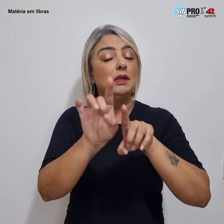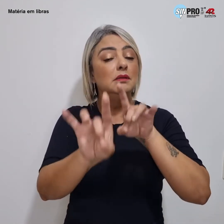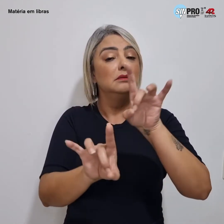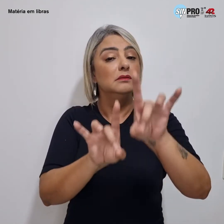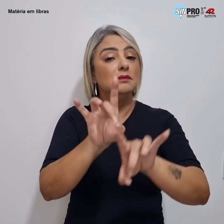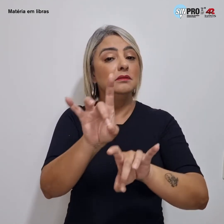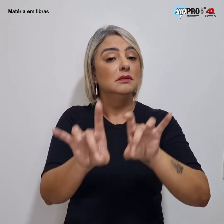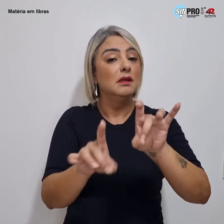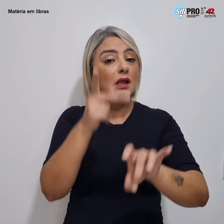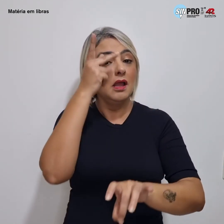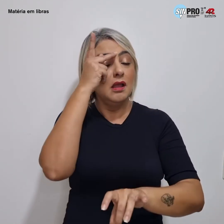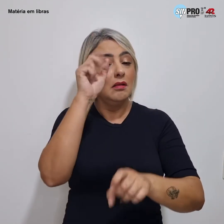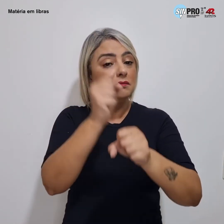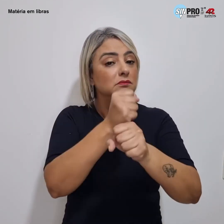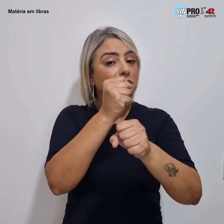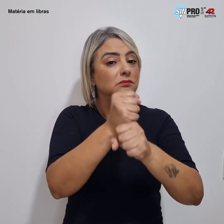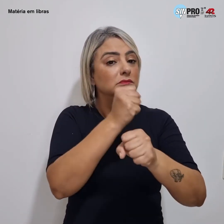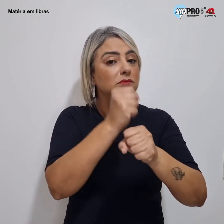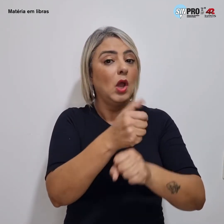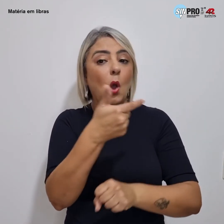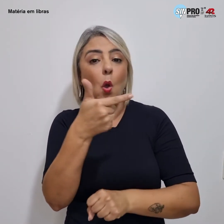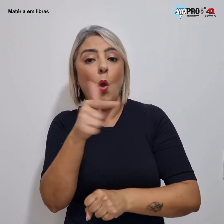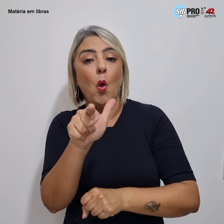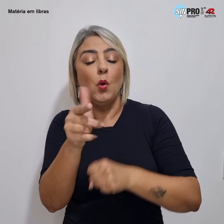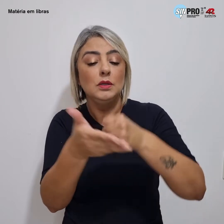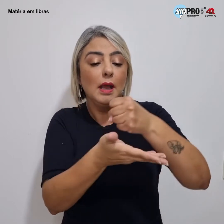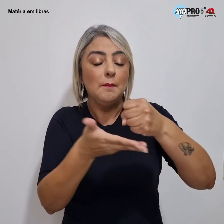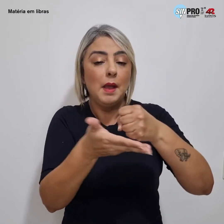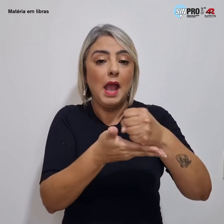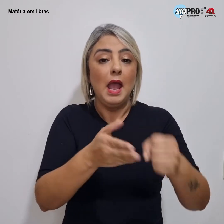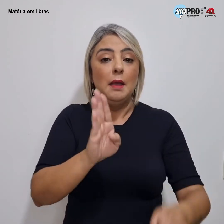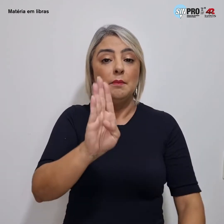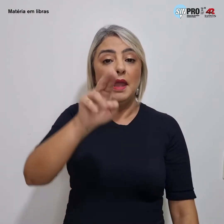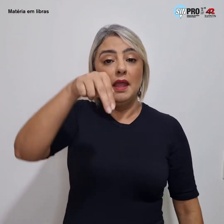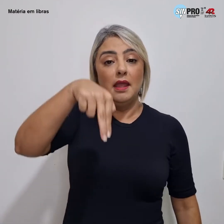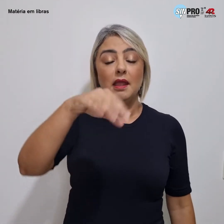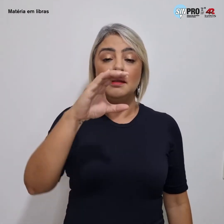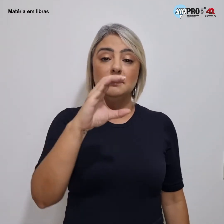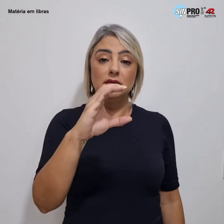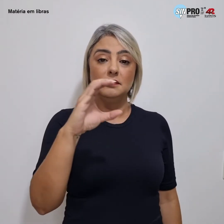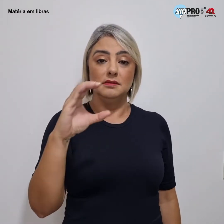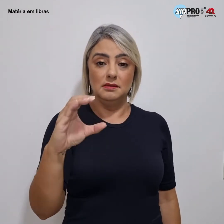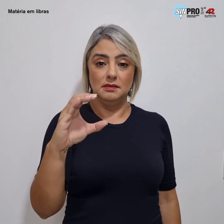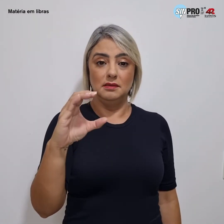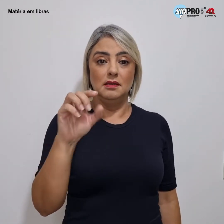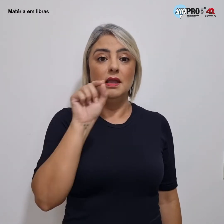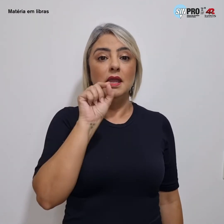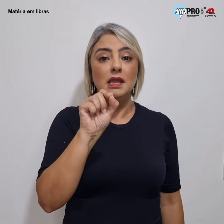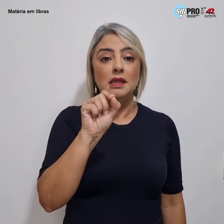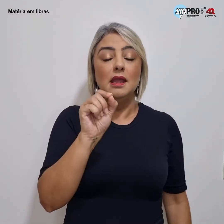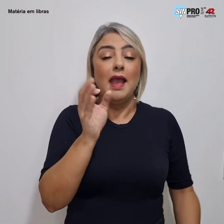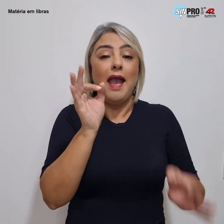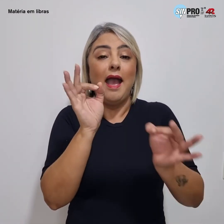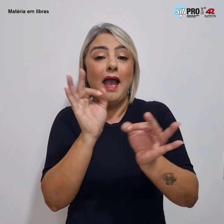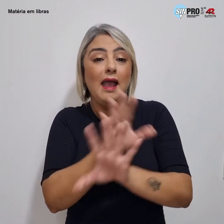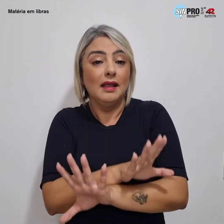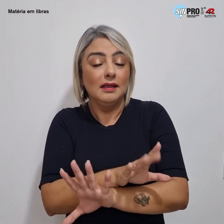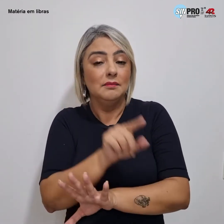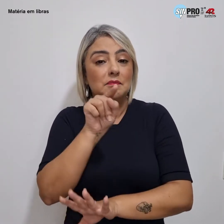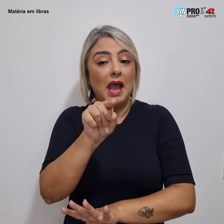e especialistas para construir outra base nacional comum curricular e eliminar a